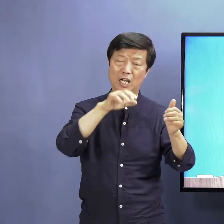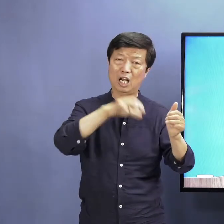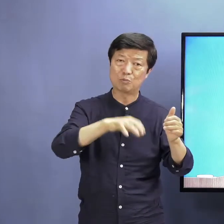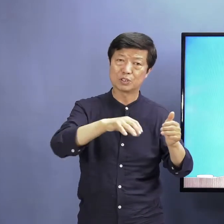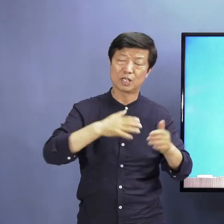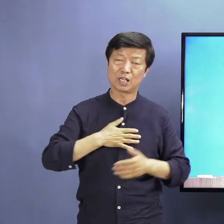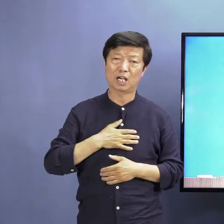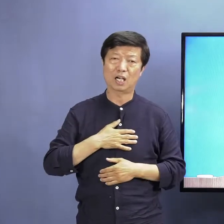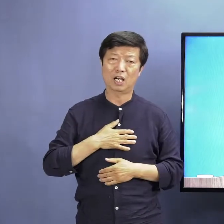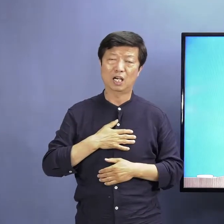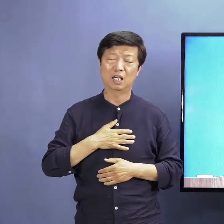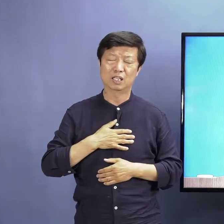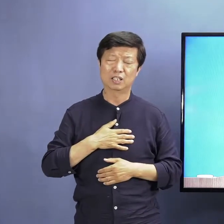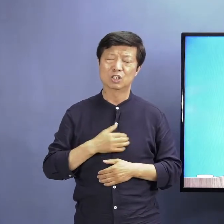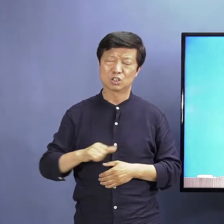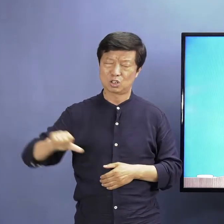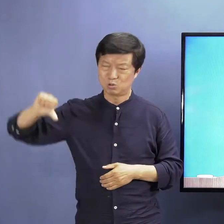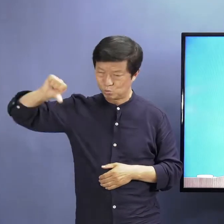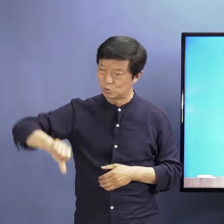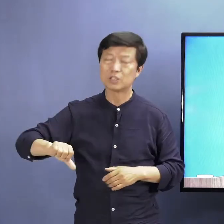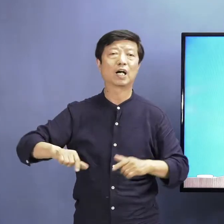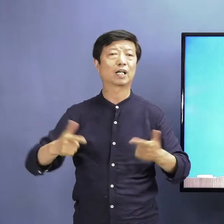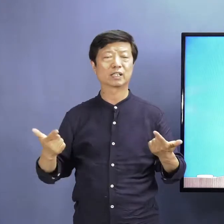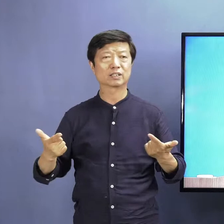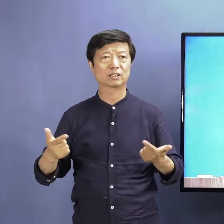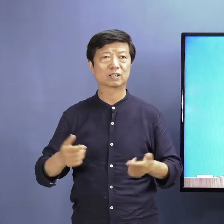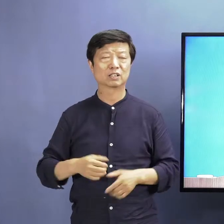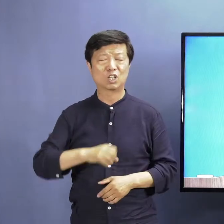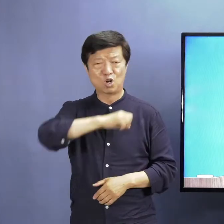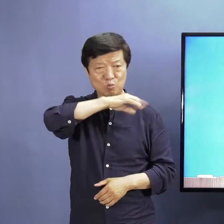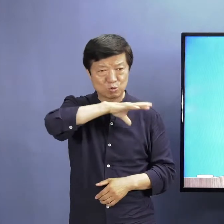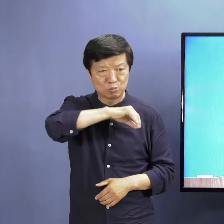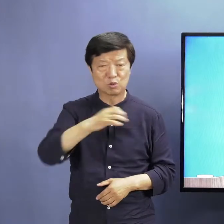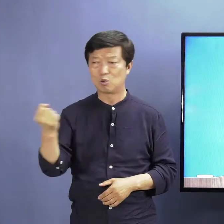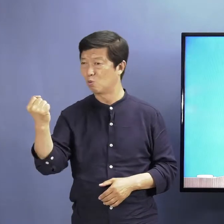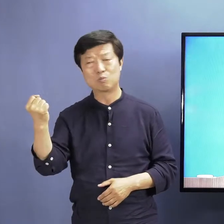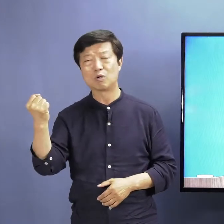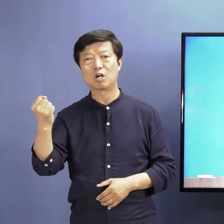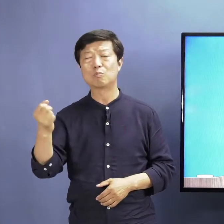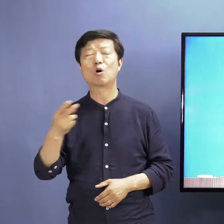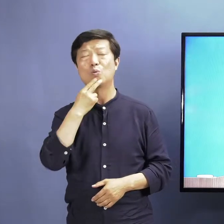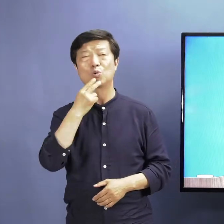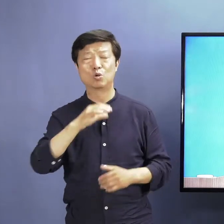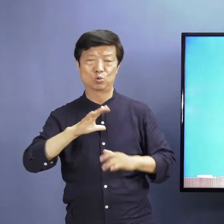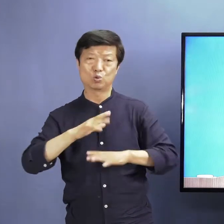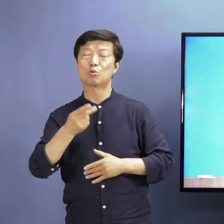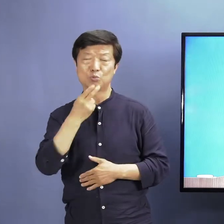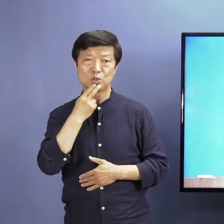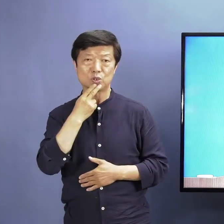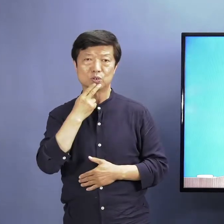내가 어쩌다 이렇게 됐나 말이죠. 이러다 어떻게 하면 좋지, 뭐 두려워. 그게 아니에요.